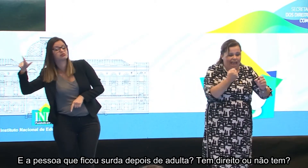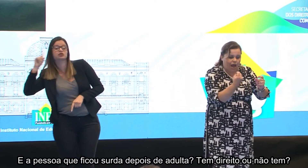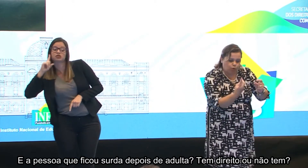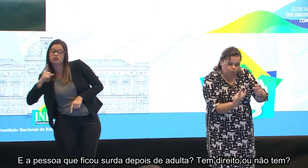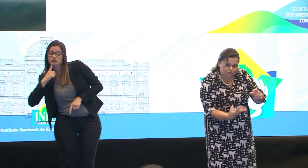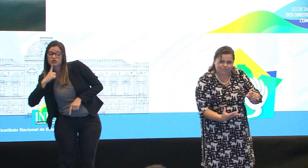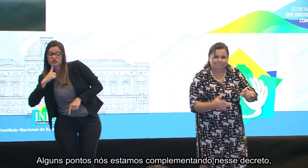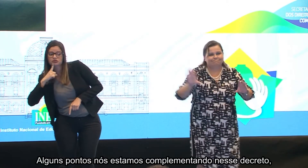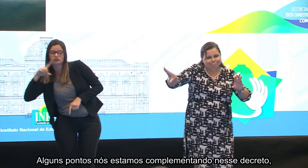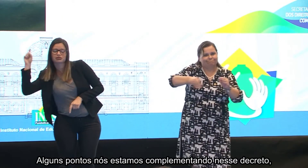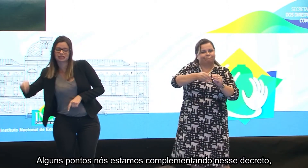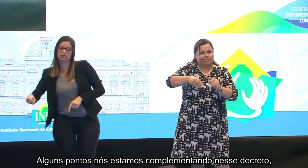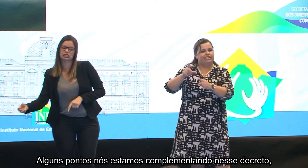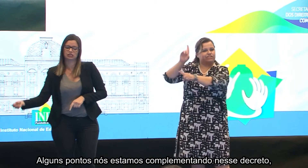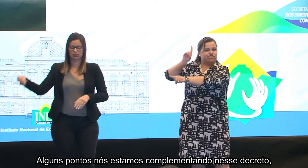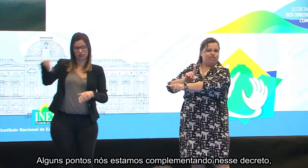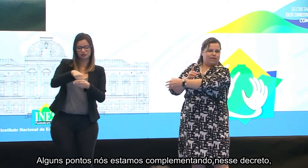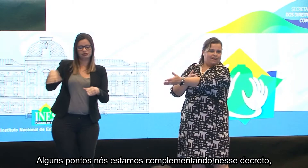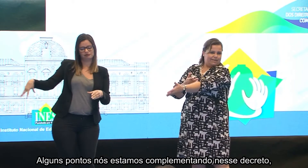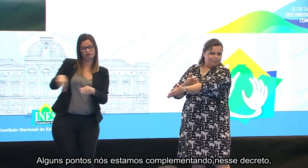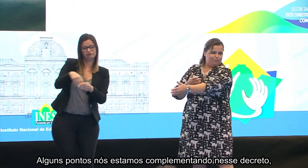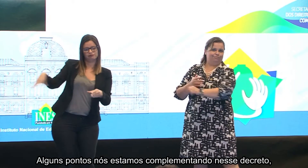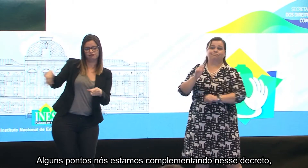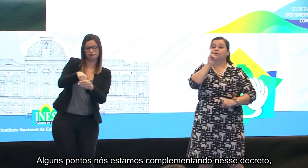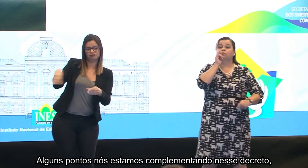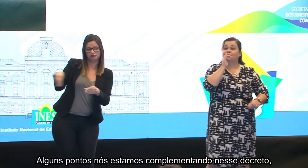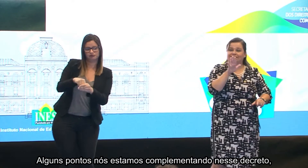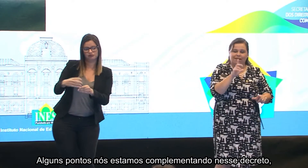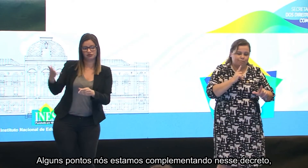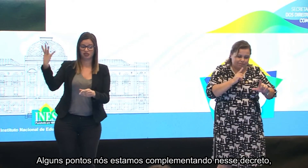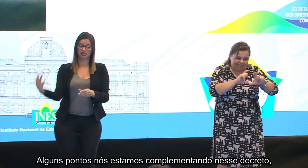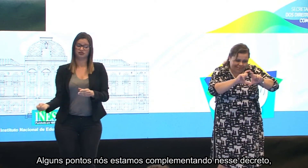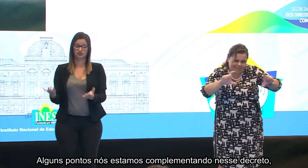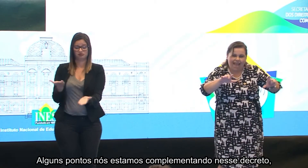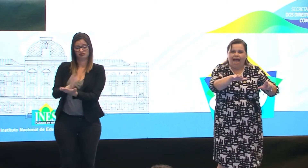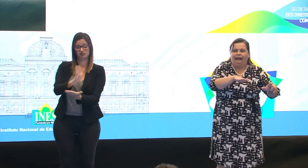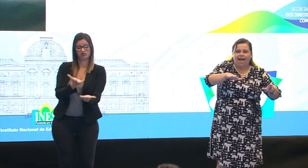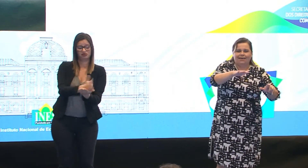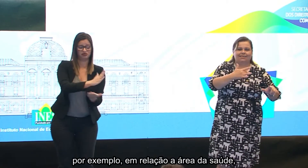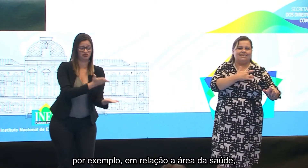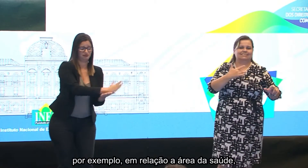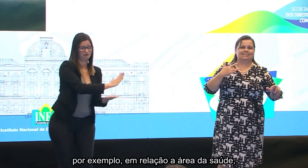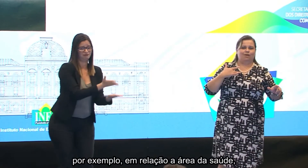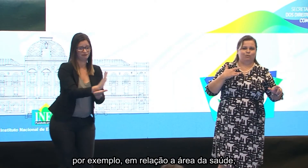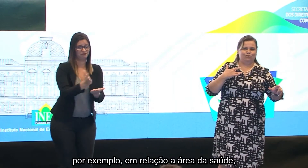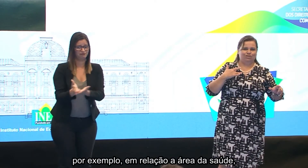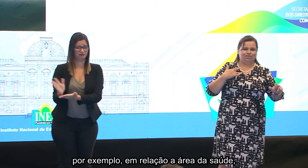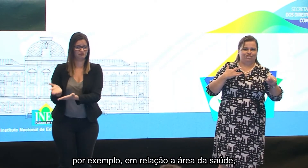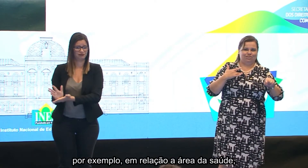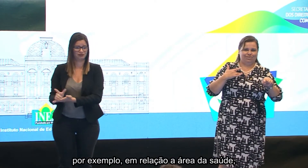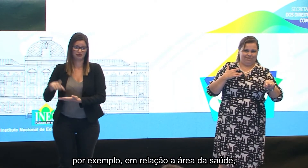tem? Então, alguns pontos nós estamos complementando nesse decreto. Por exemplo, em relação à área da